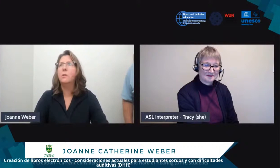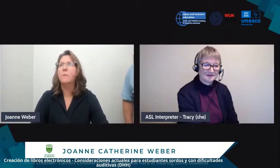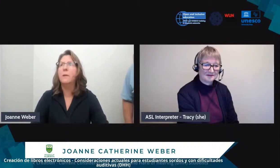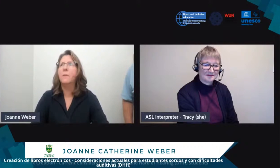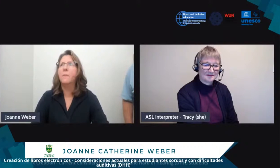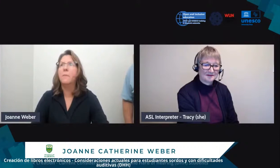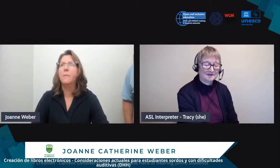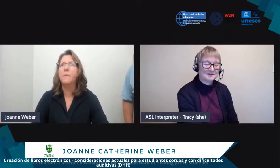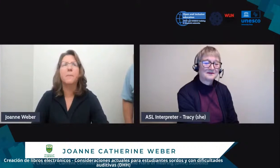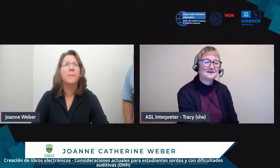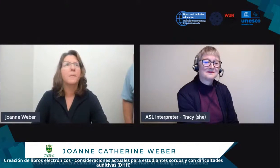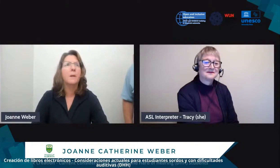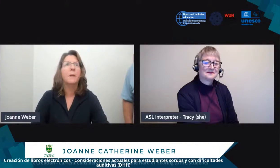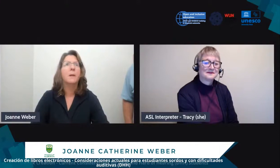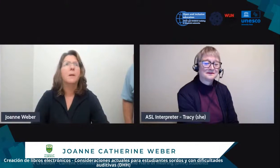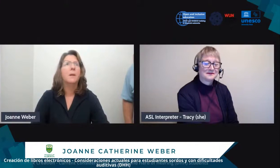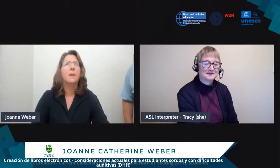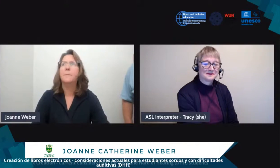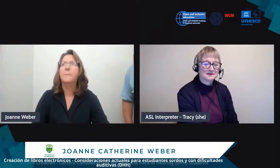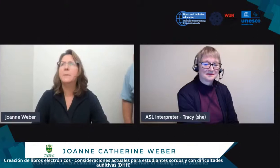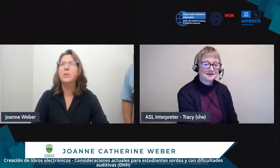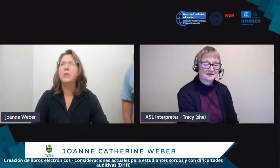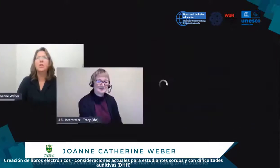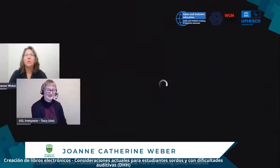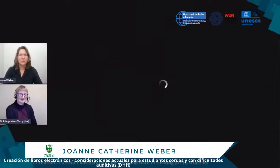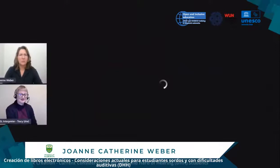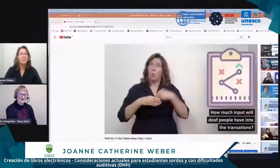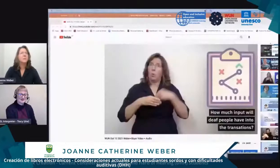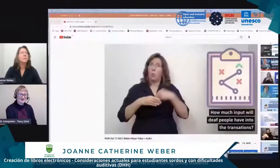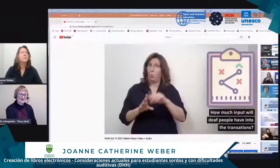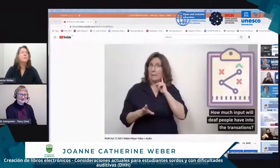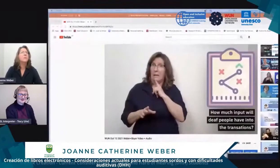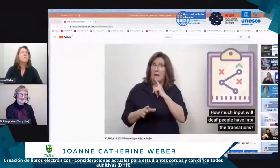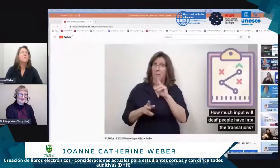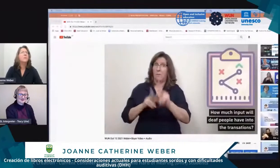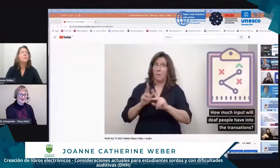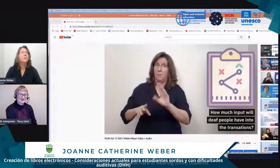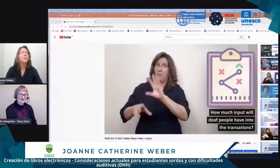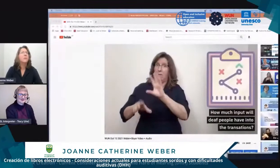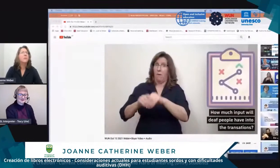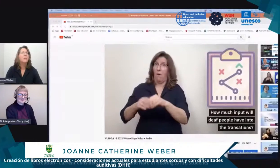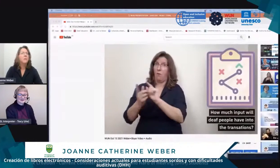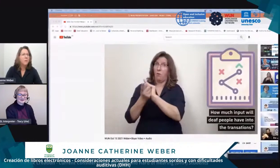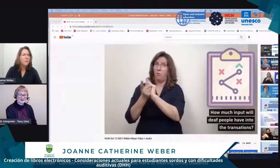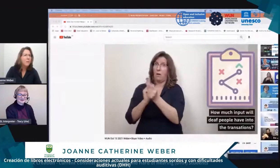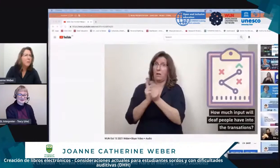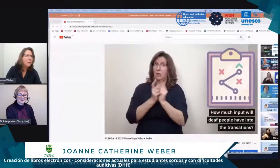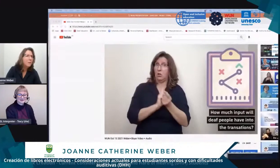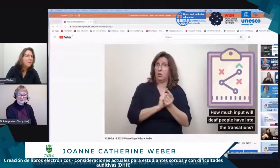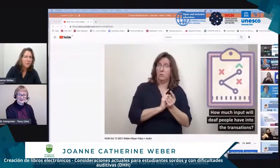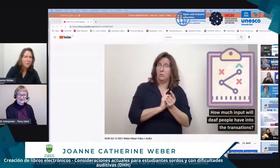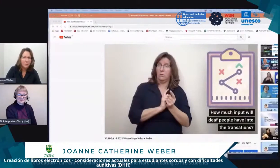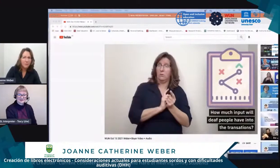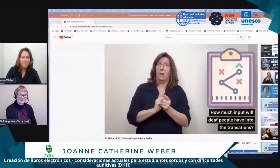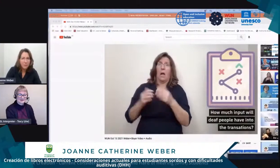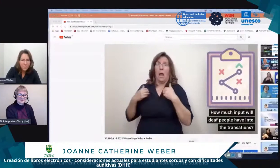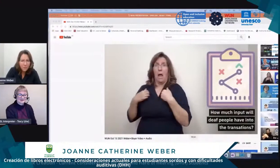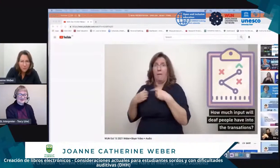Aquí esperamos que es importante que las personas con sordera estén involucradas en el proceso. Los